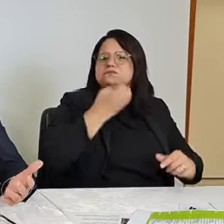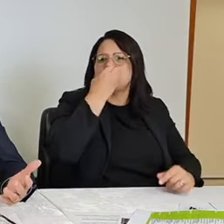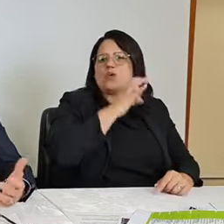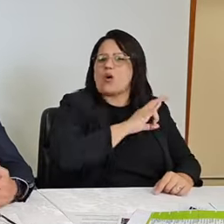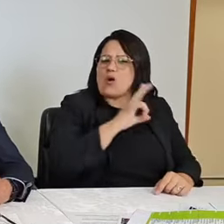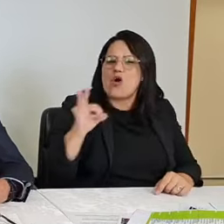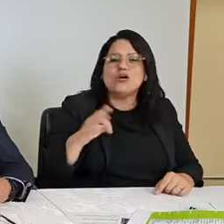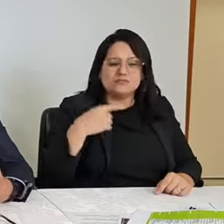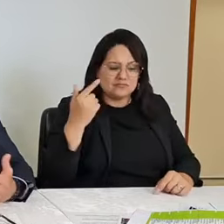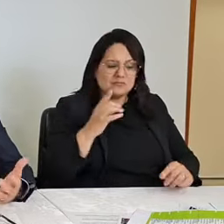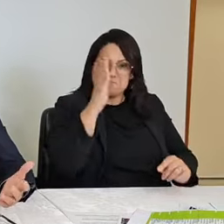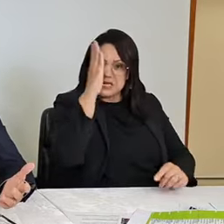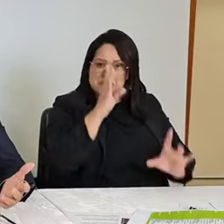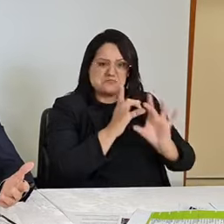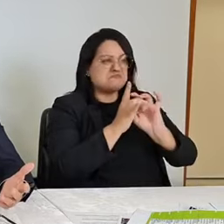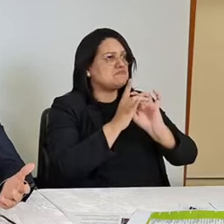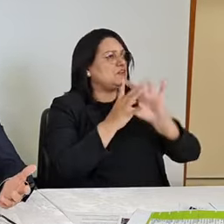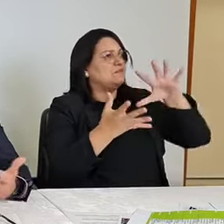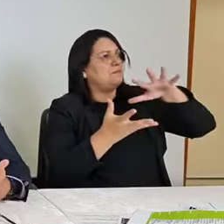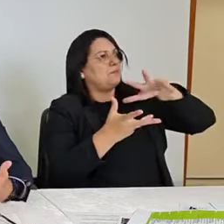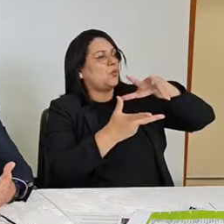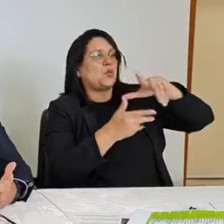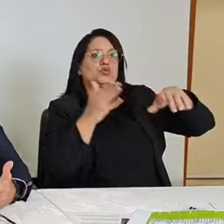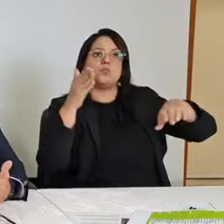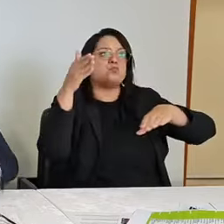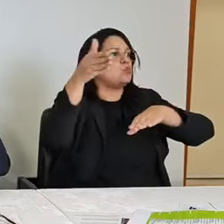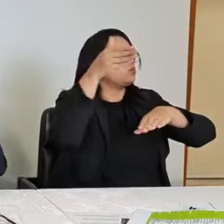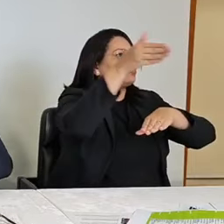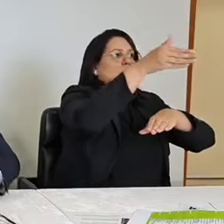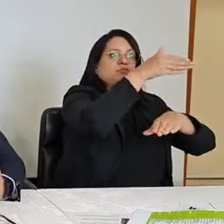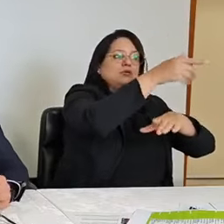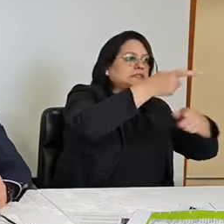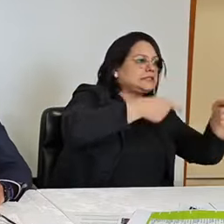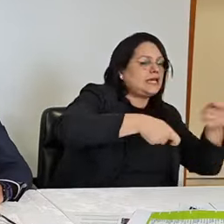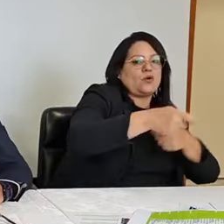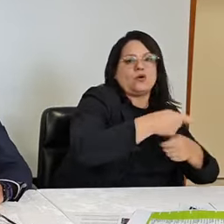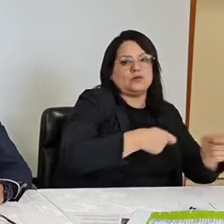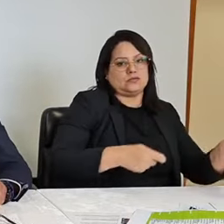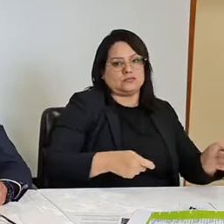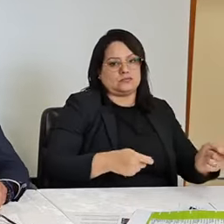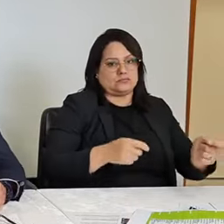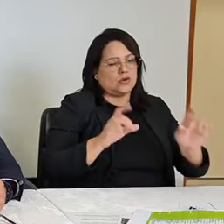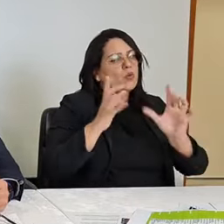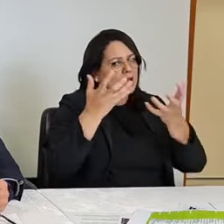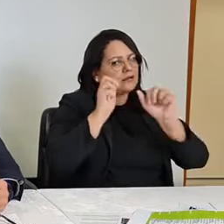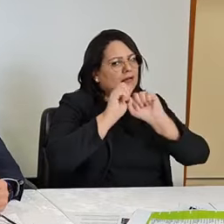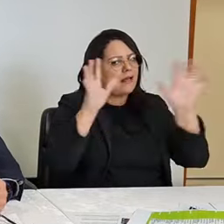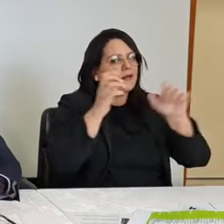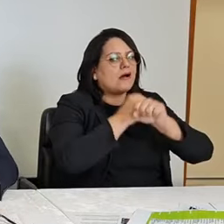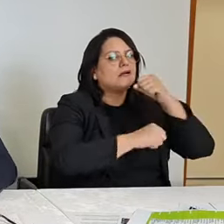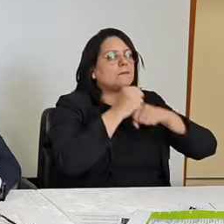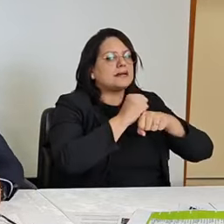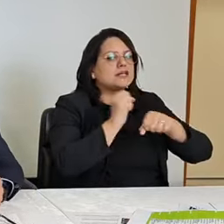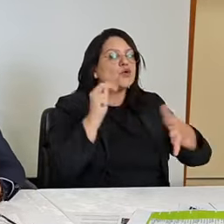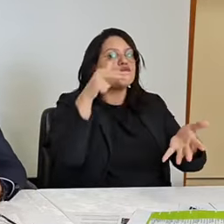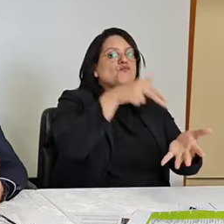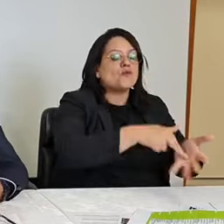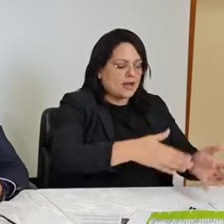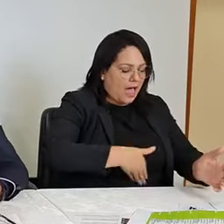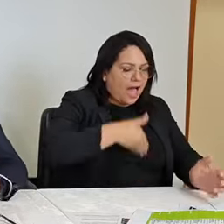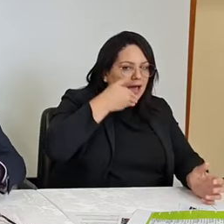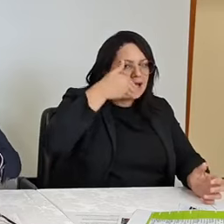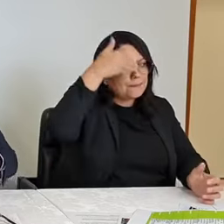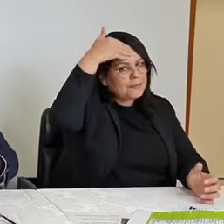no mundo todo para fazermos negócio. Deixo bem claro aqui. No ano passado estivemos no Emirados